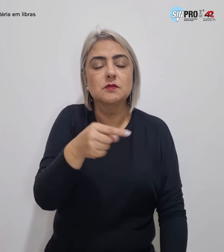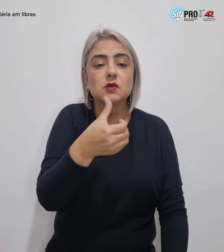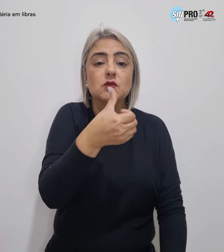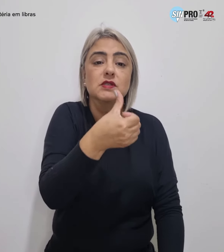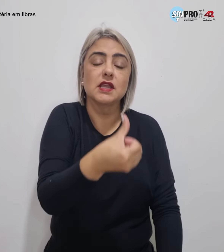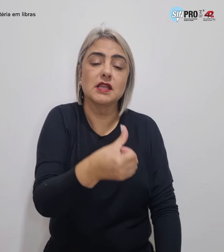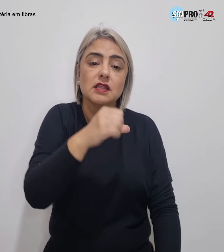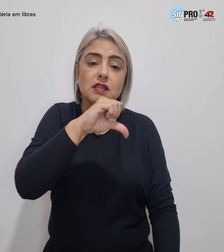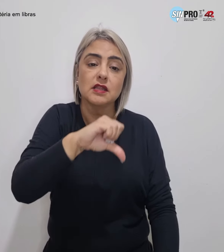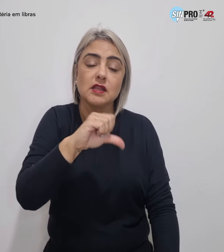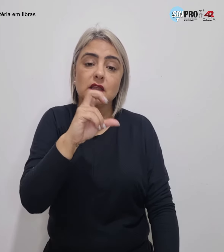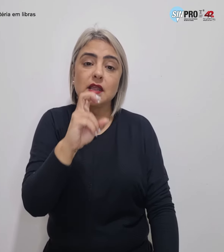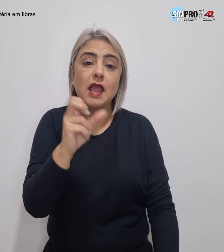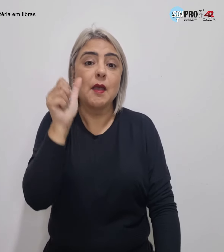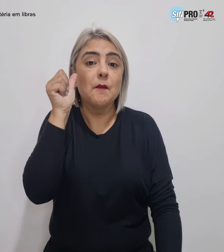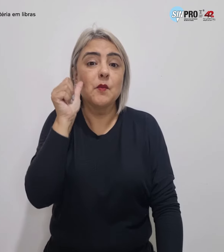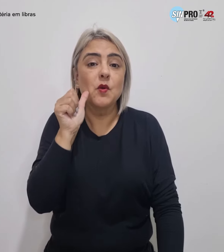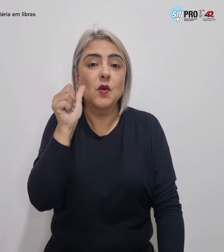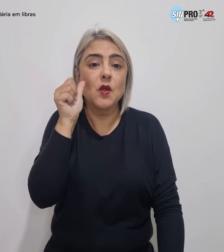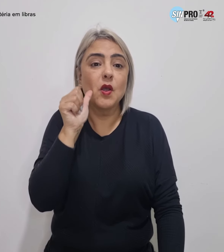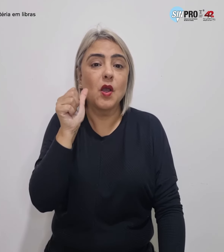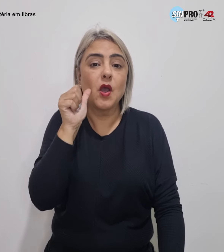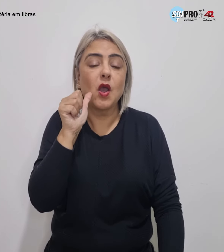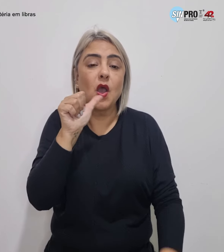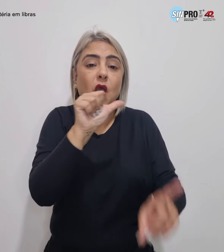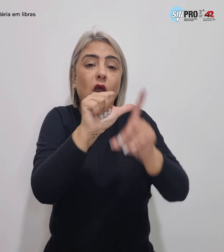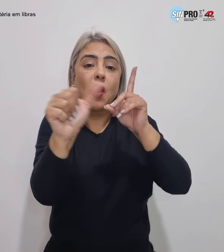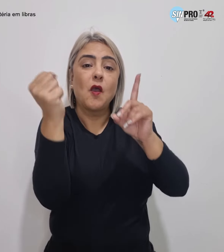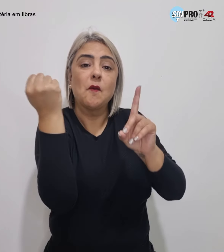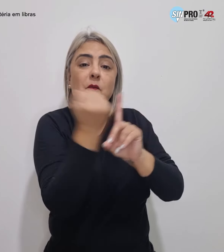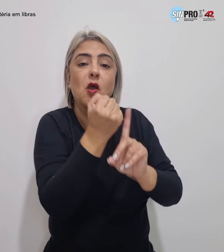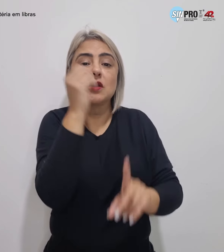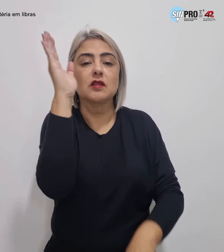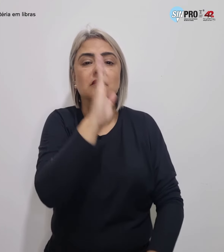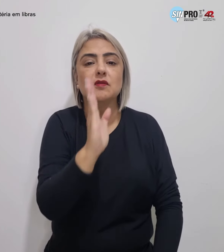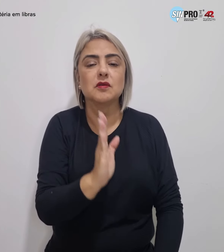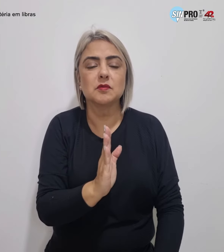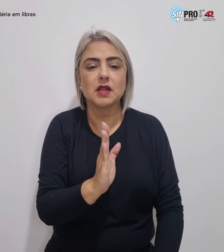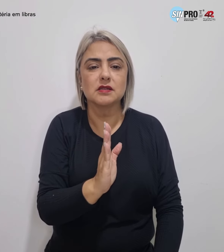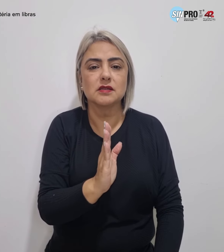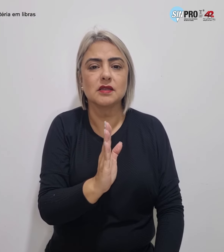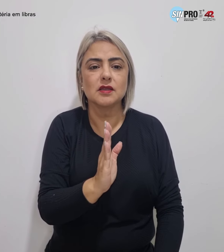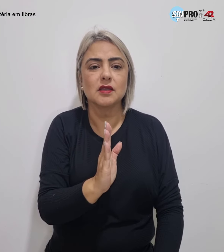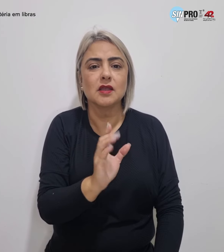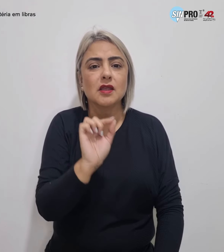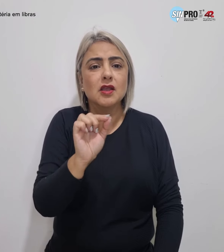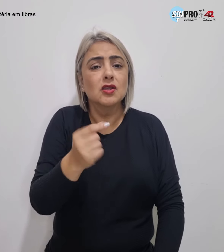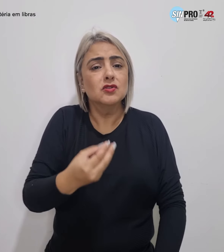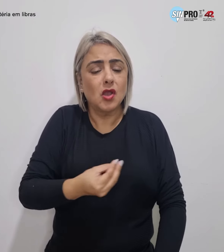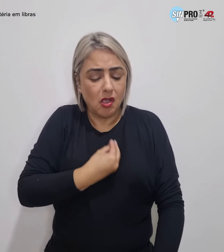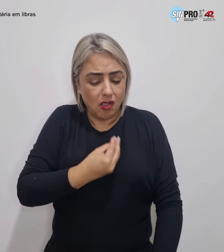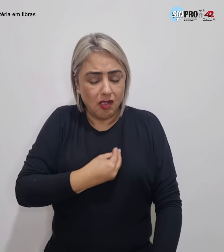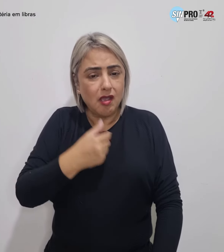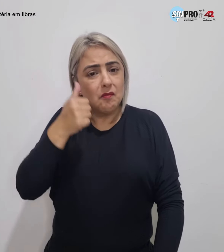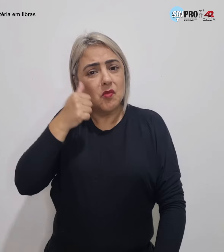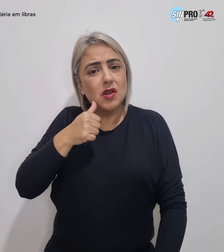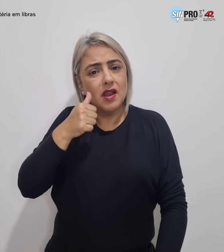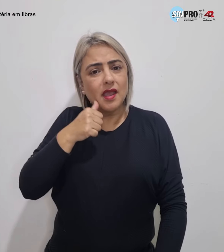2.695 Mulheres foram mortas no Brasil pela condição de ser mulheres entre